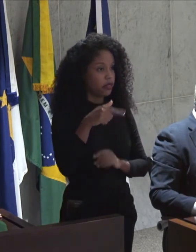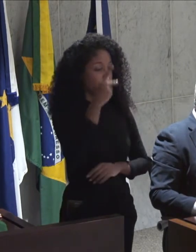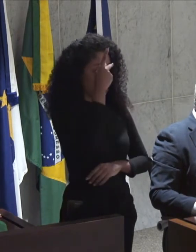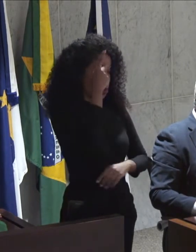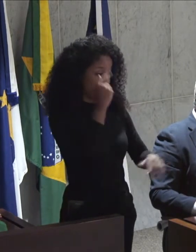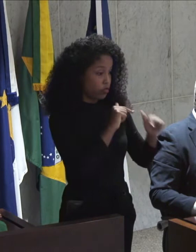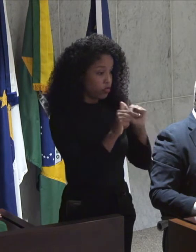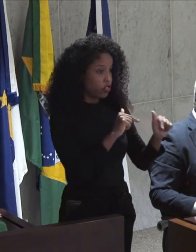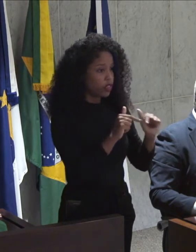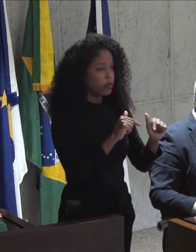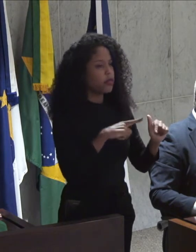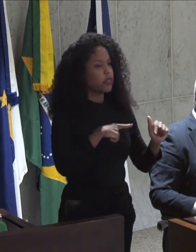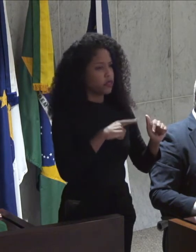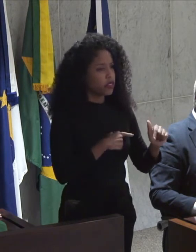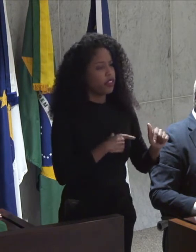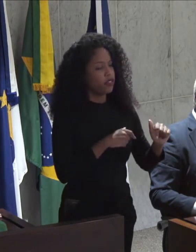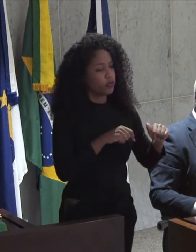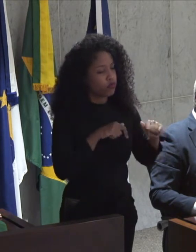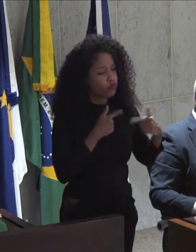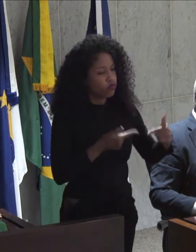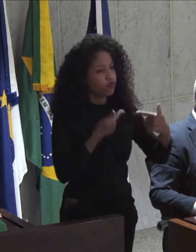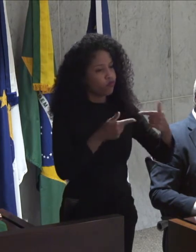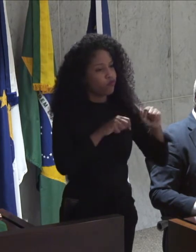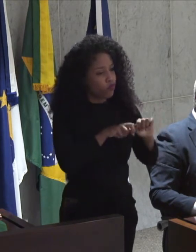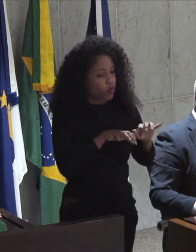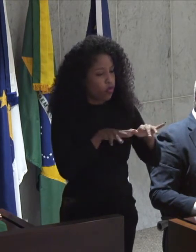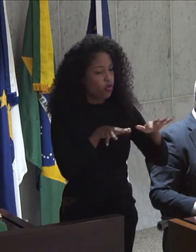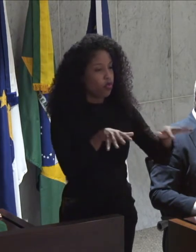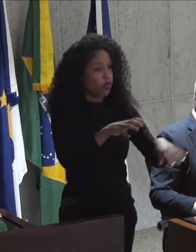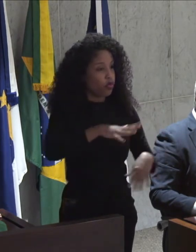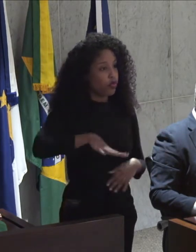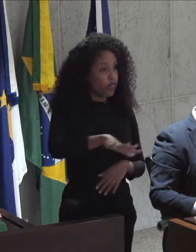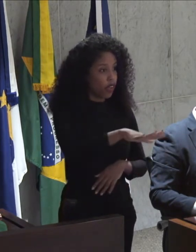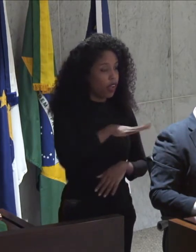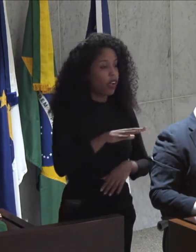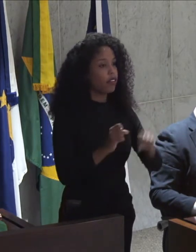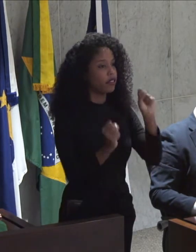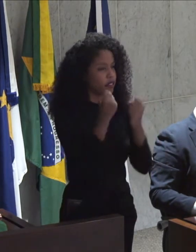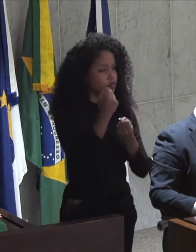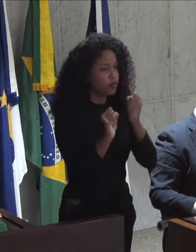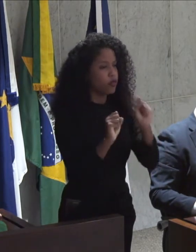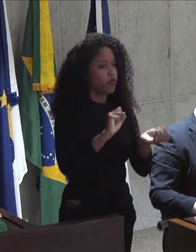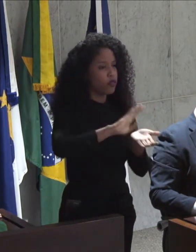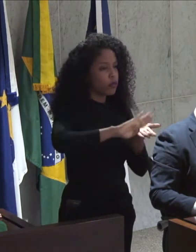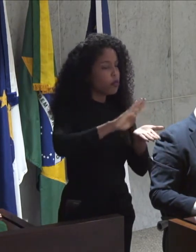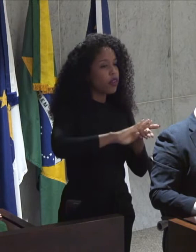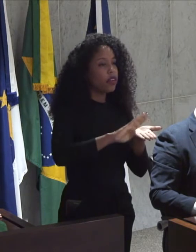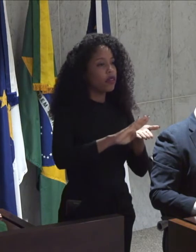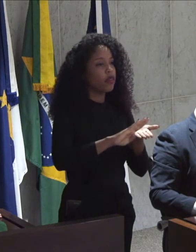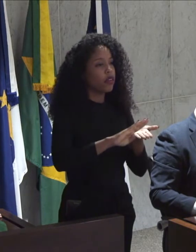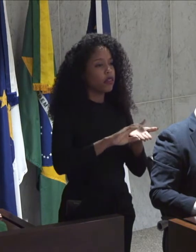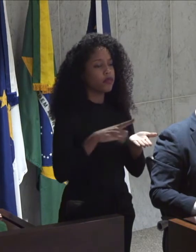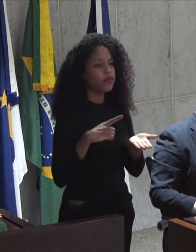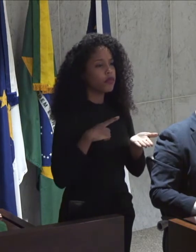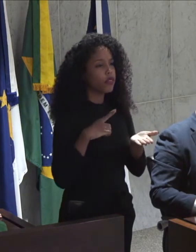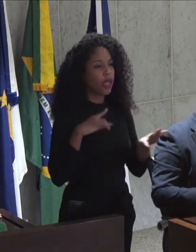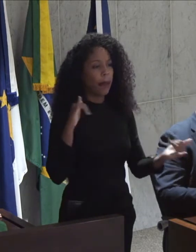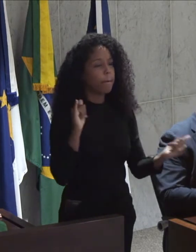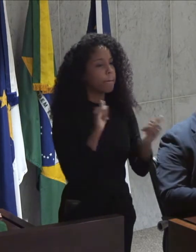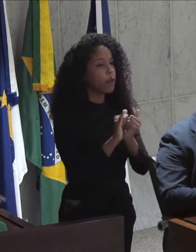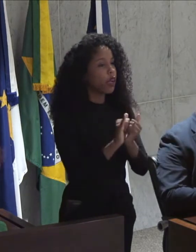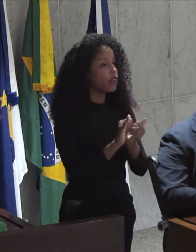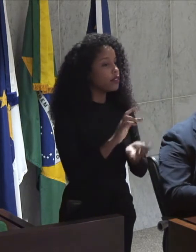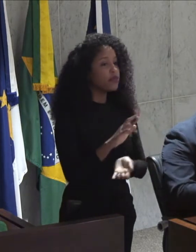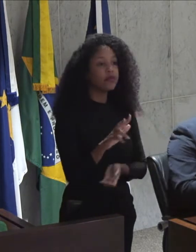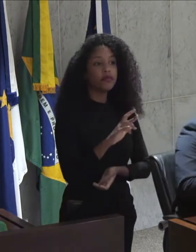burguesia, da terra, dos bancos e da indústria. Então, não tem perdão para